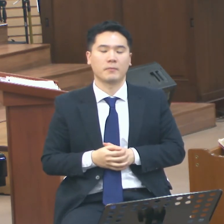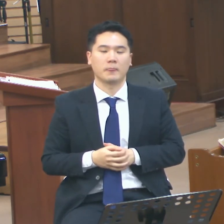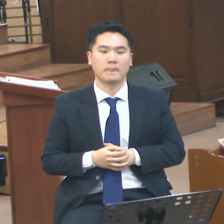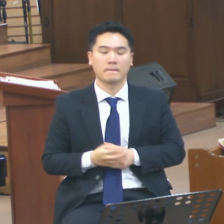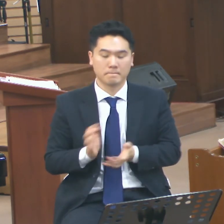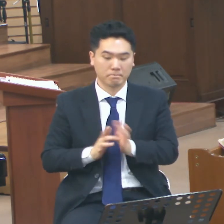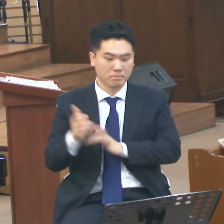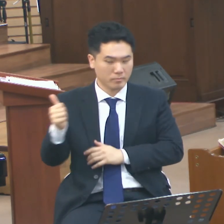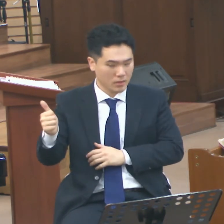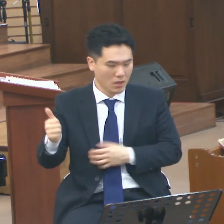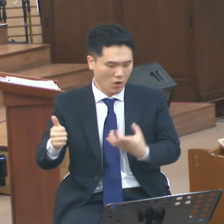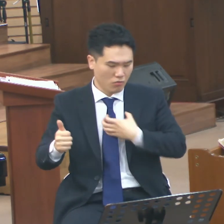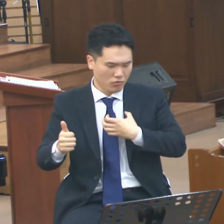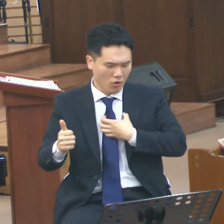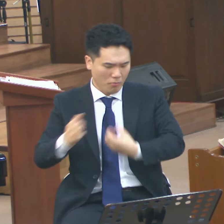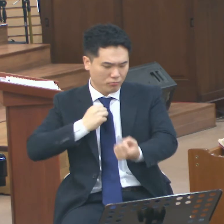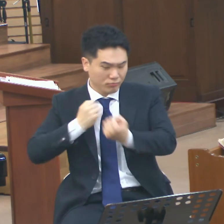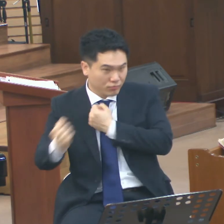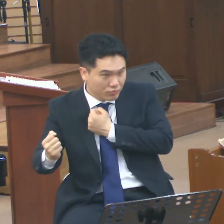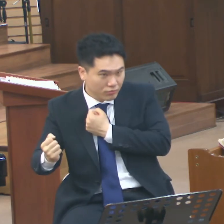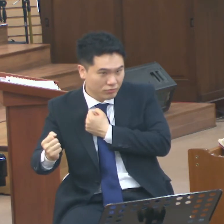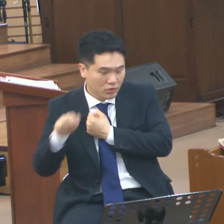예수님이 위험해도 올라가신 거예요.